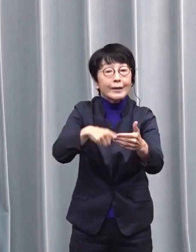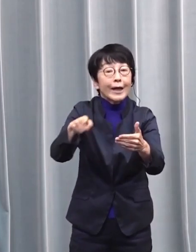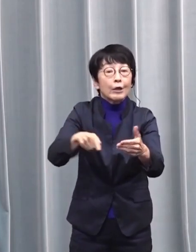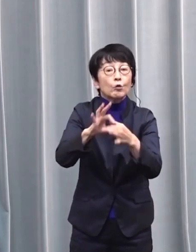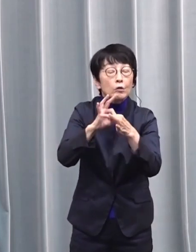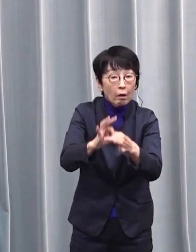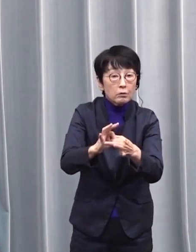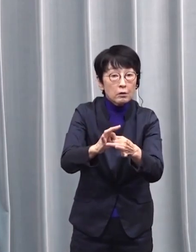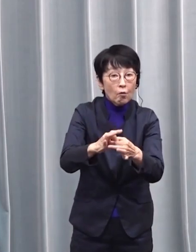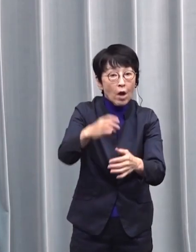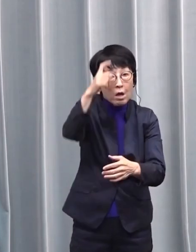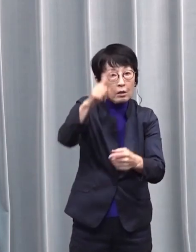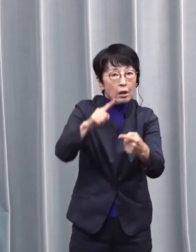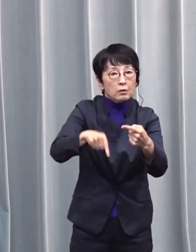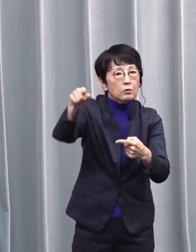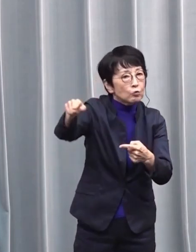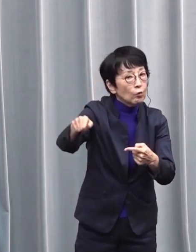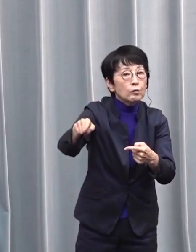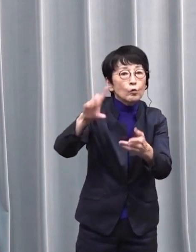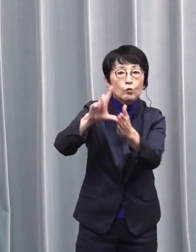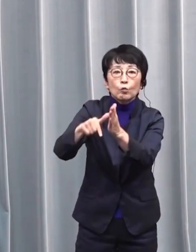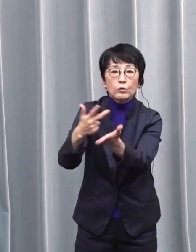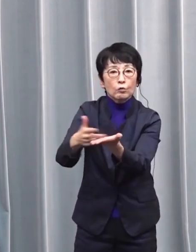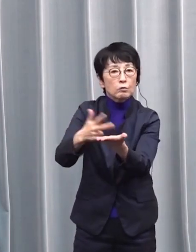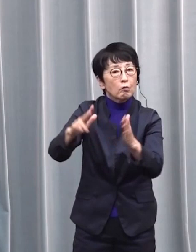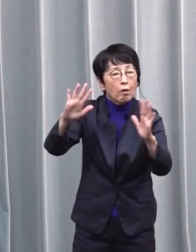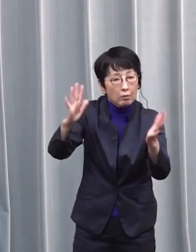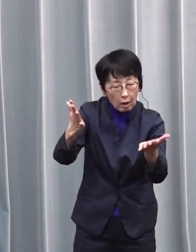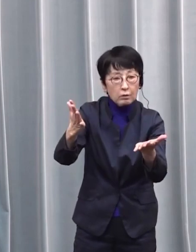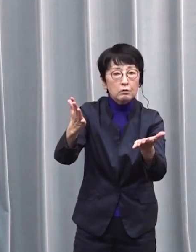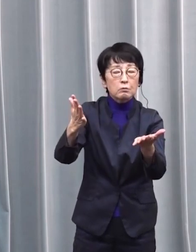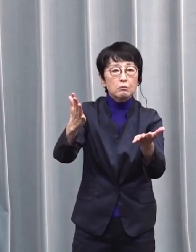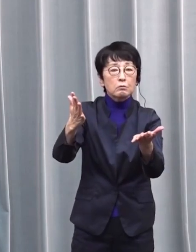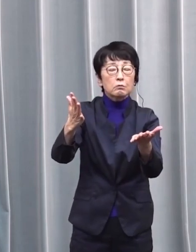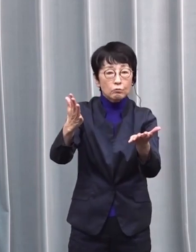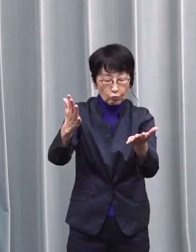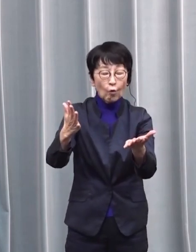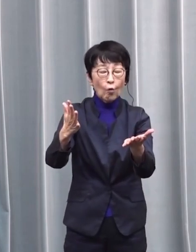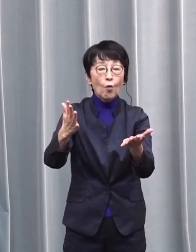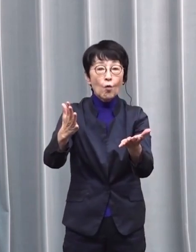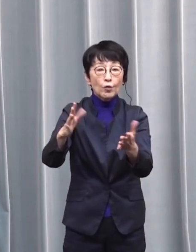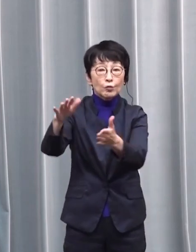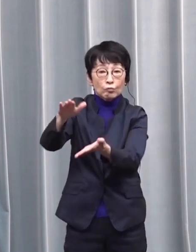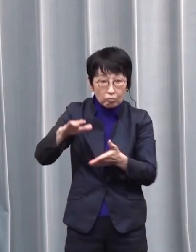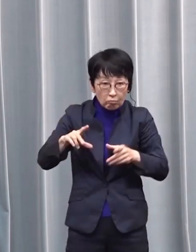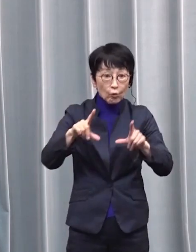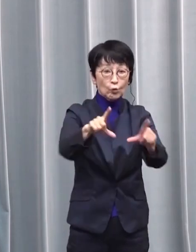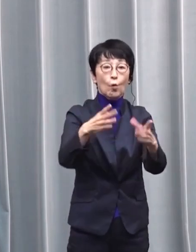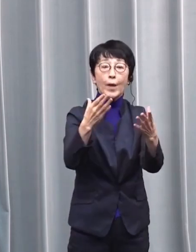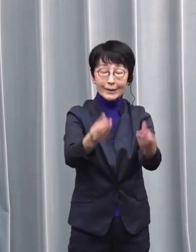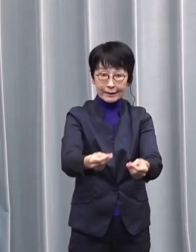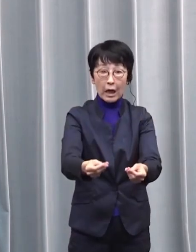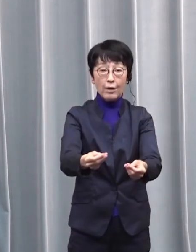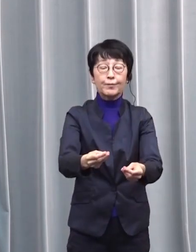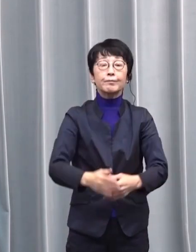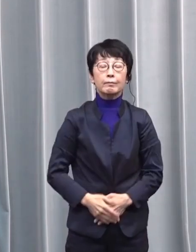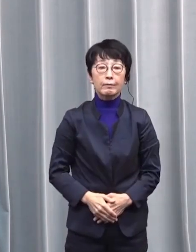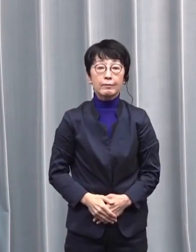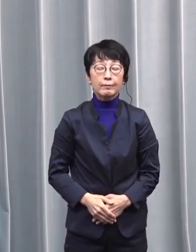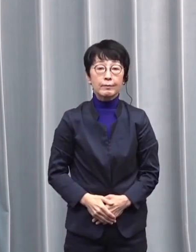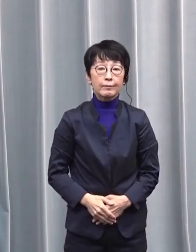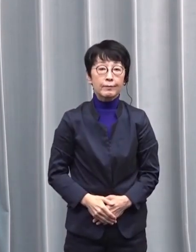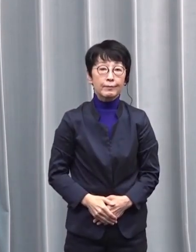察庁にも資料がないため確認できないと承知していると答弁したことはその通りでございます。続きまし